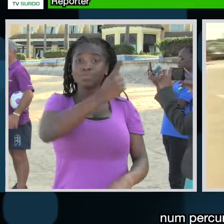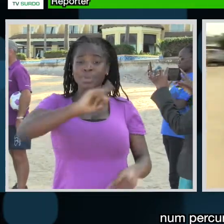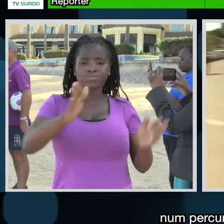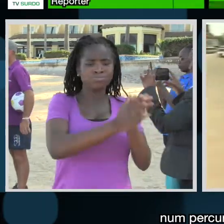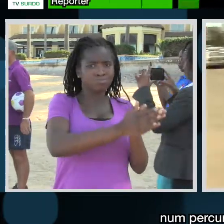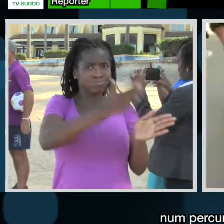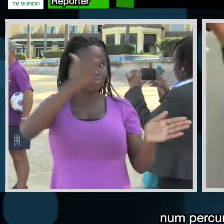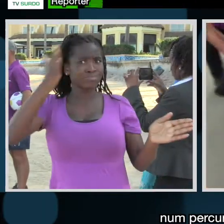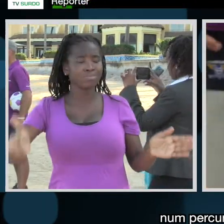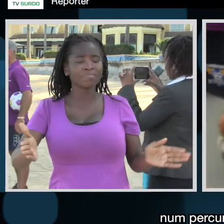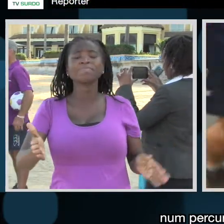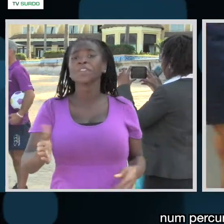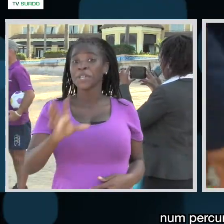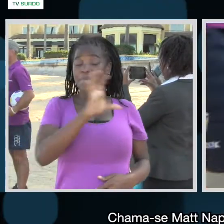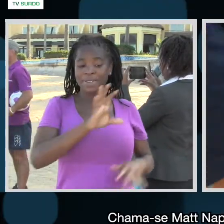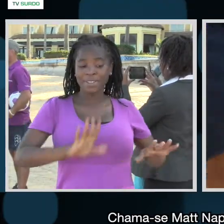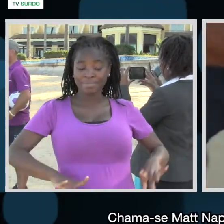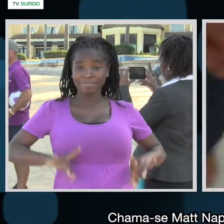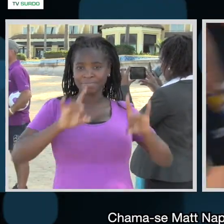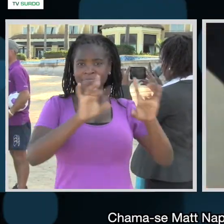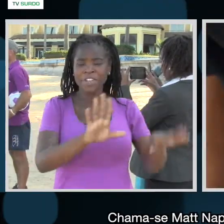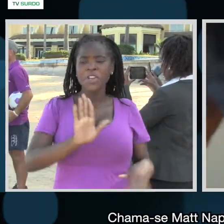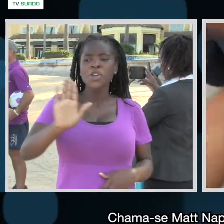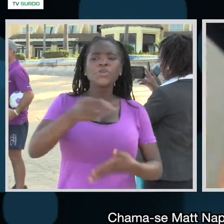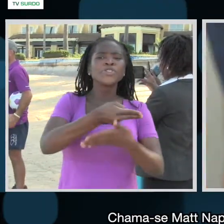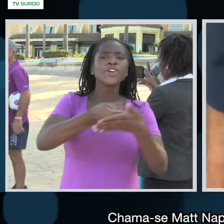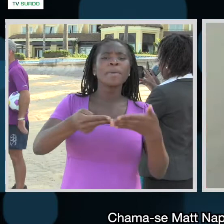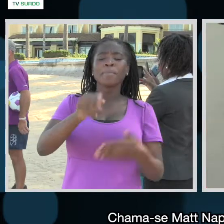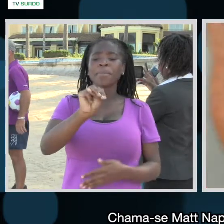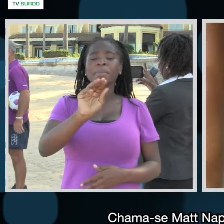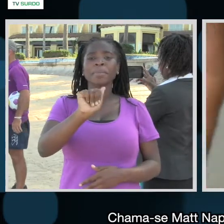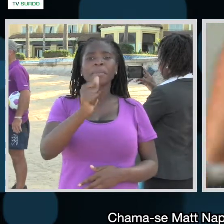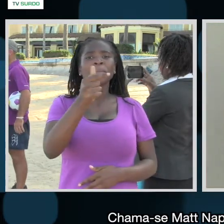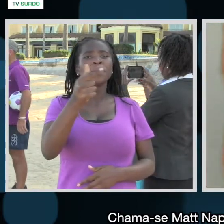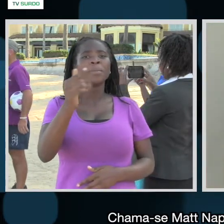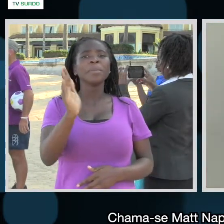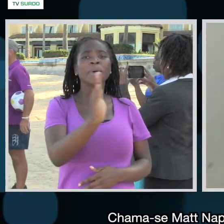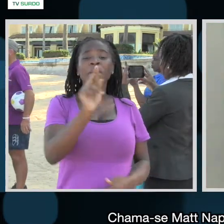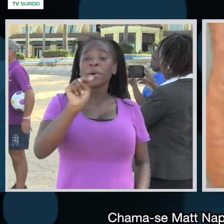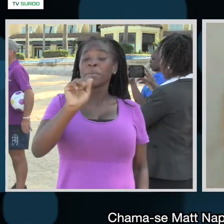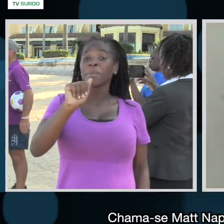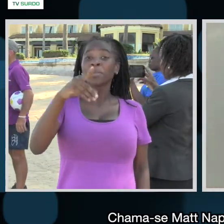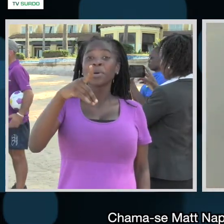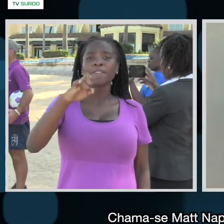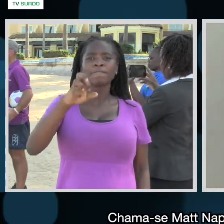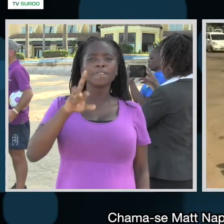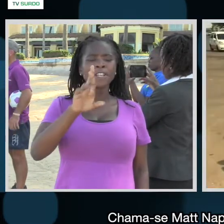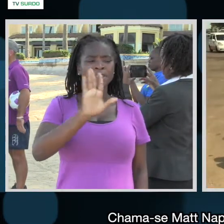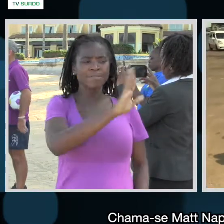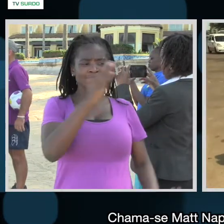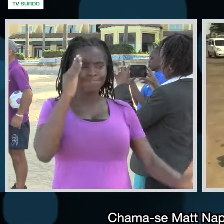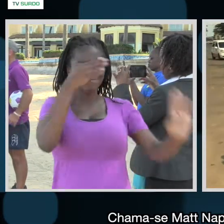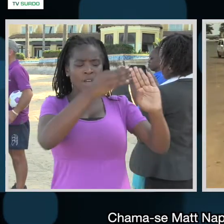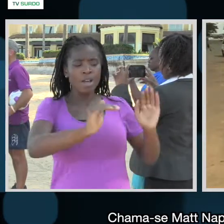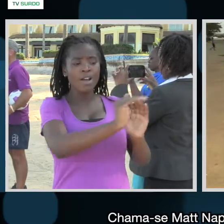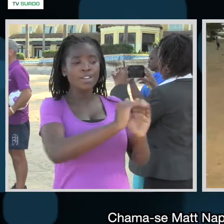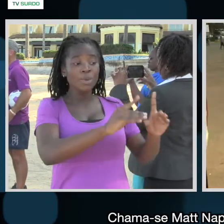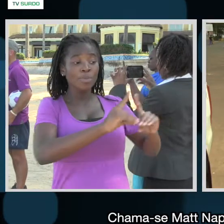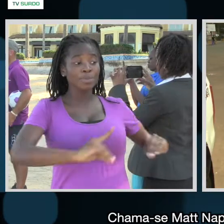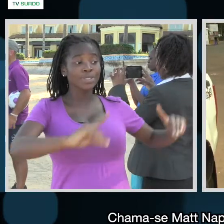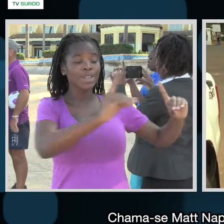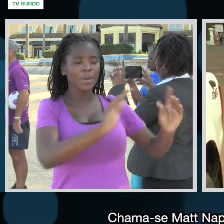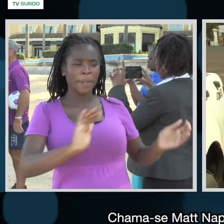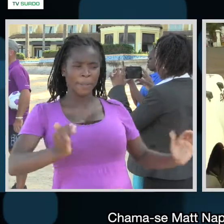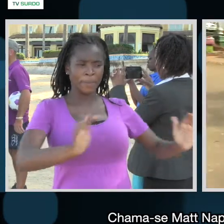meses em países da África Austral. Chama-se Matt Napier e seu objetivo é consciencializar os povos dessas regiões